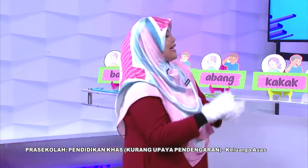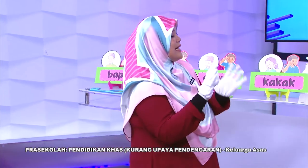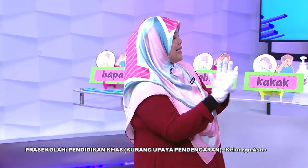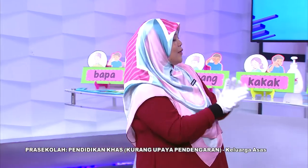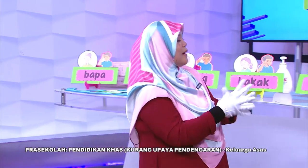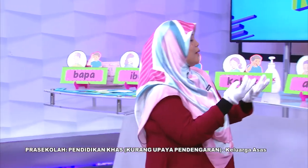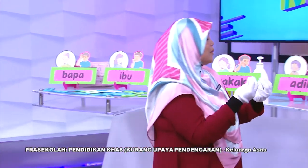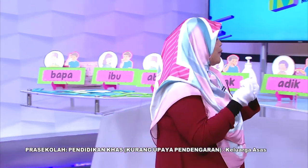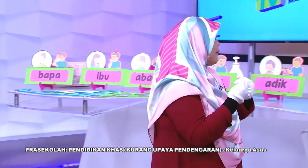maho